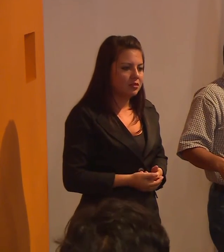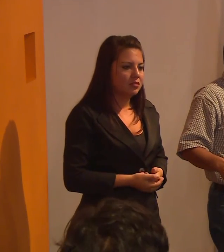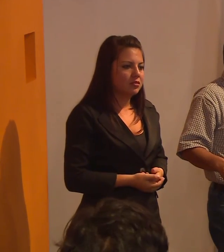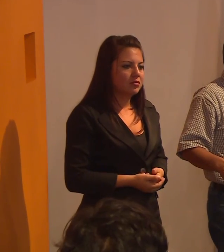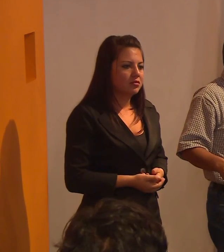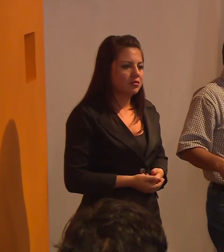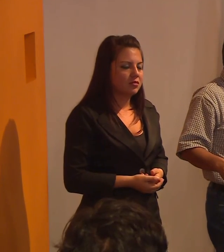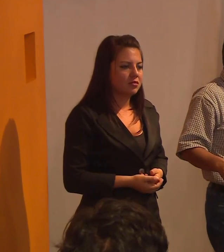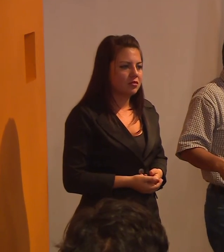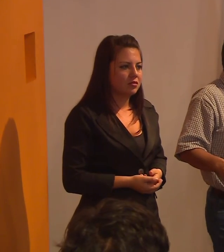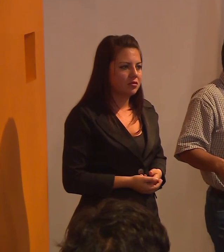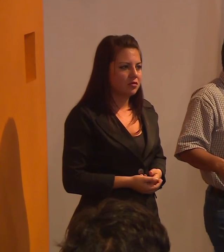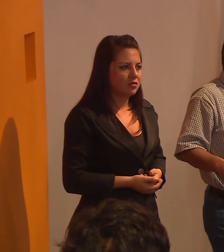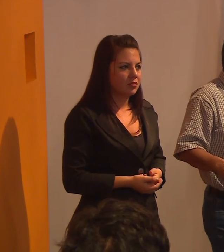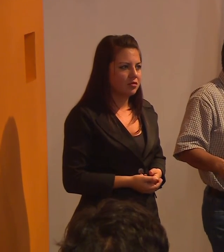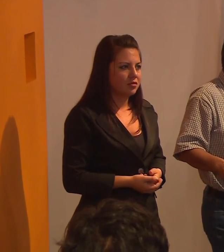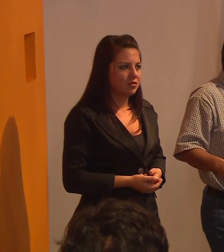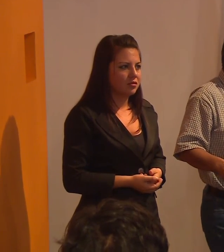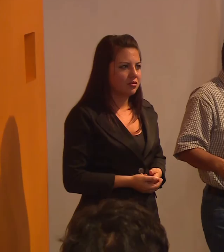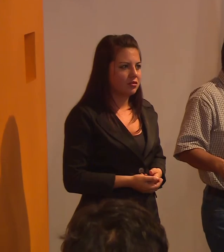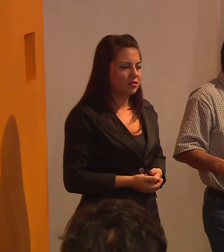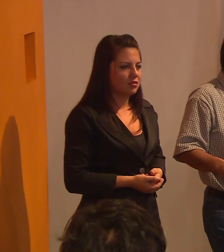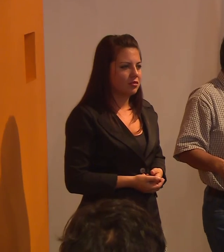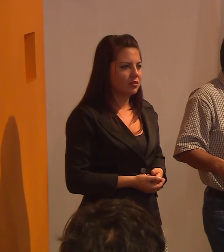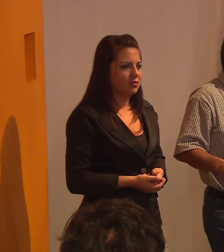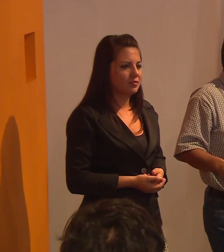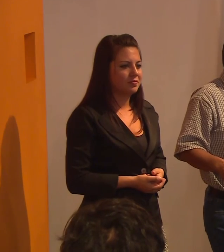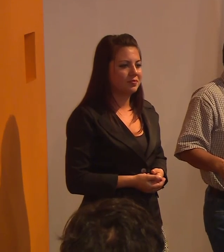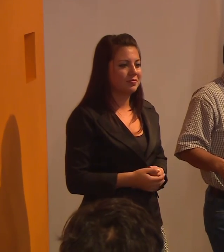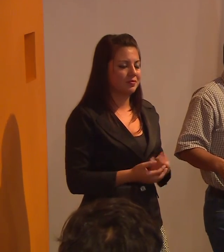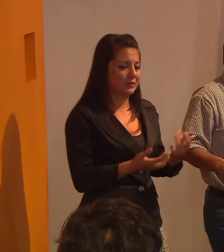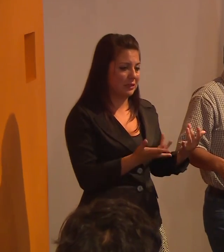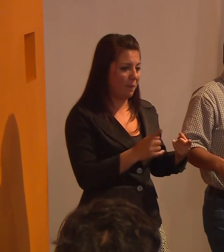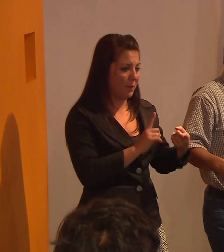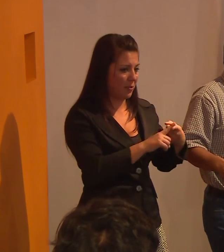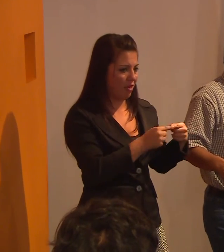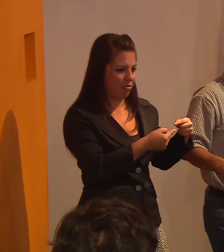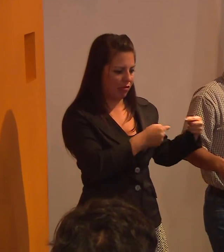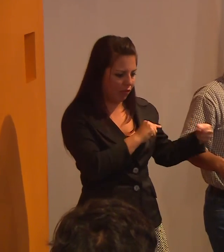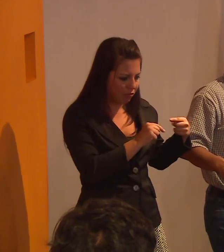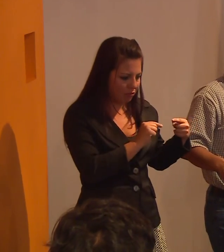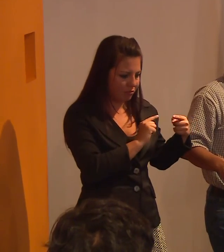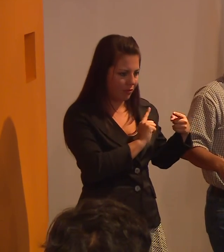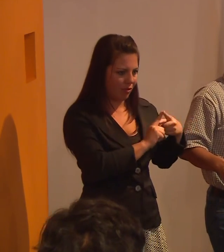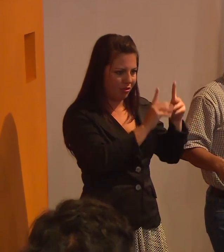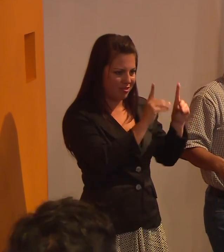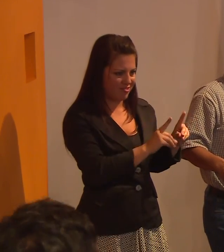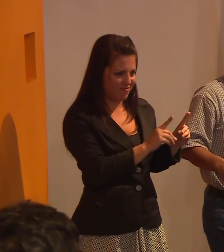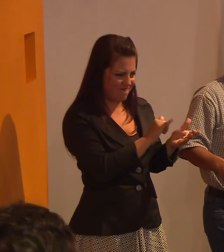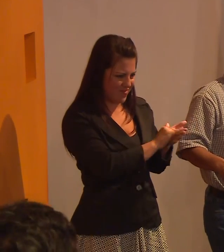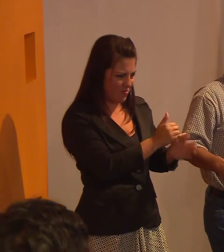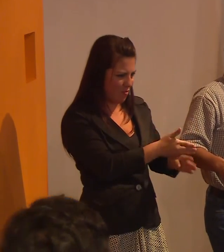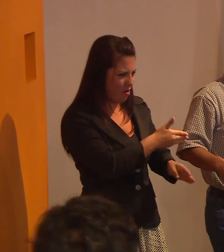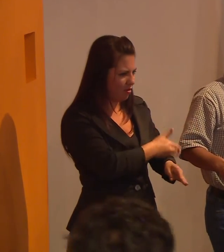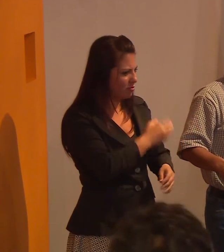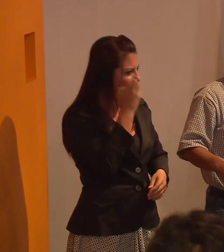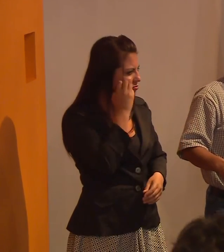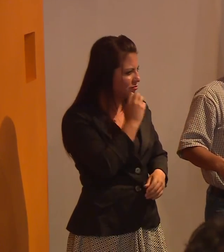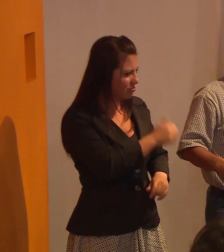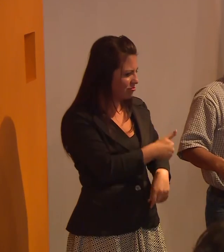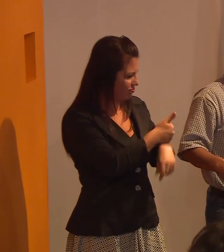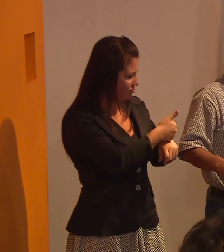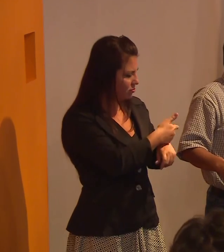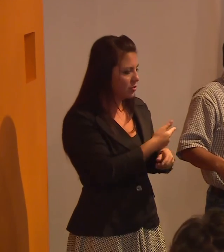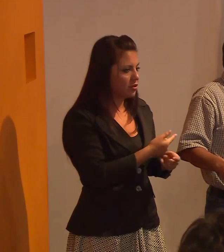hasta que no demos ese debate y esas decisiones que el profesor Adolfo propone que tomemos colectivamente, por